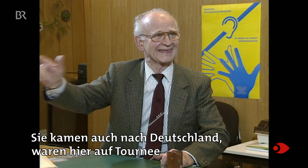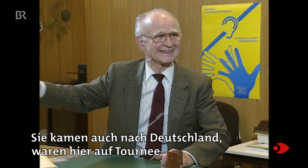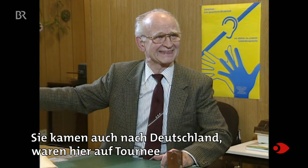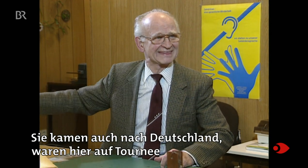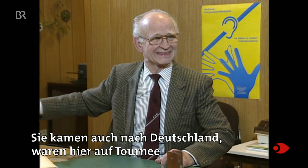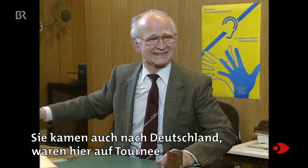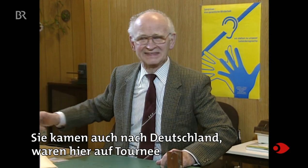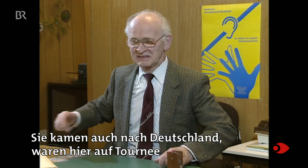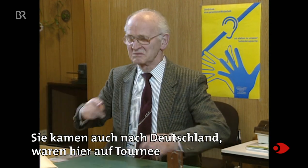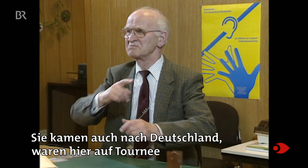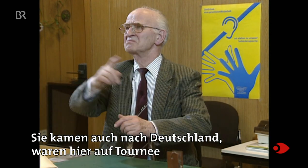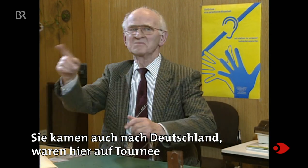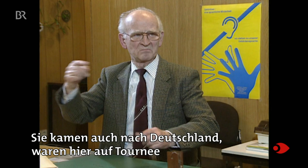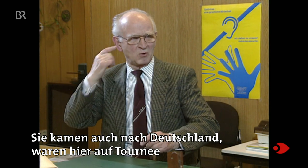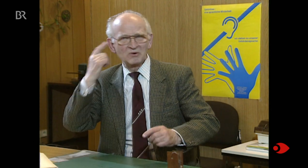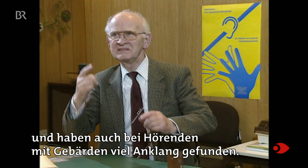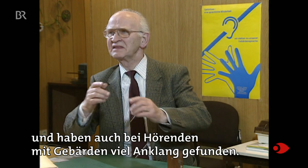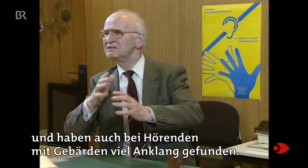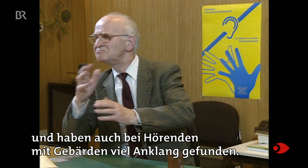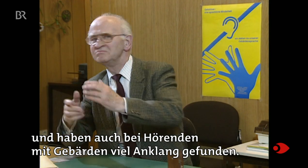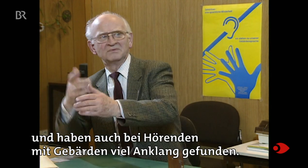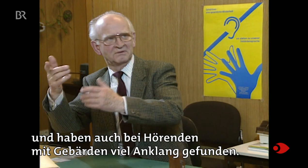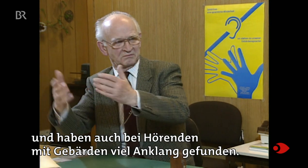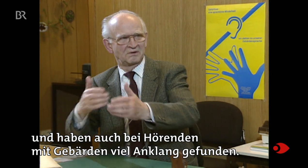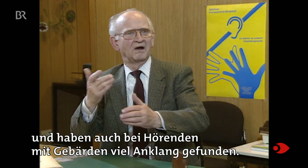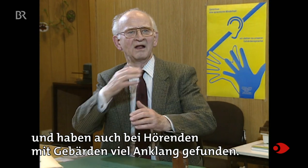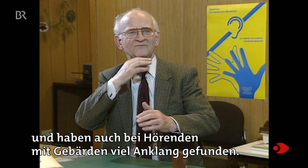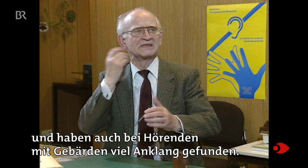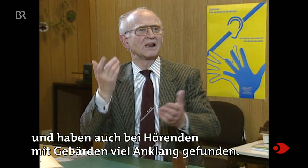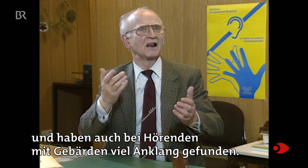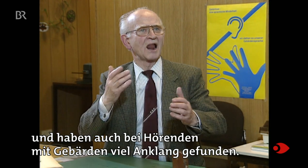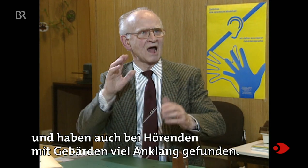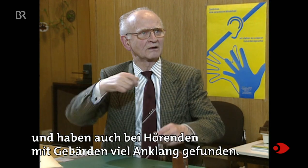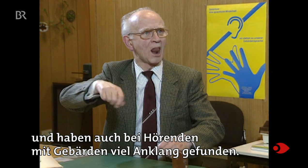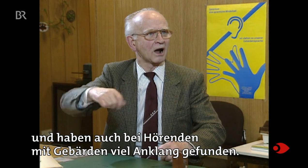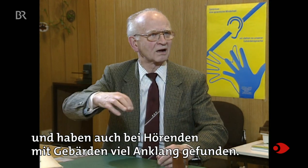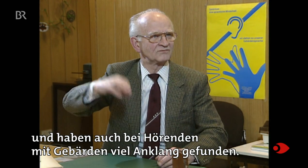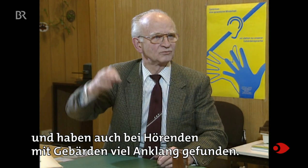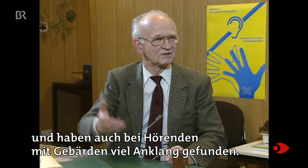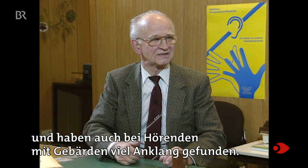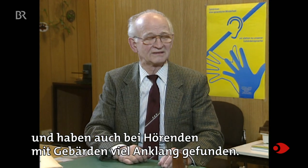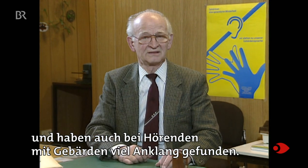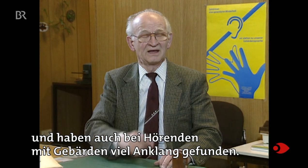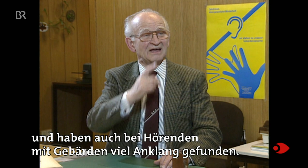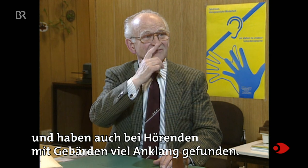Deutschland, waren hier auf Tournee und haben auch bei Hörenden mit Gebärden viel Anklang gefunden.